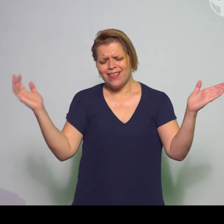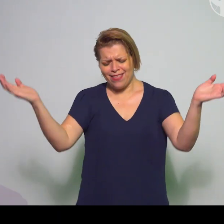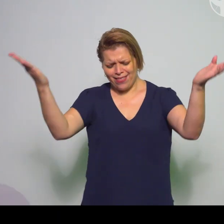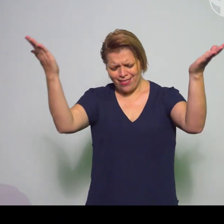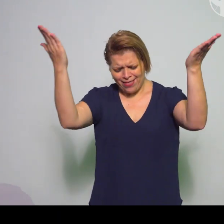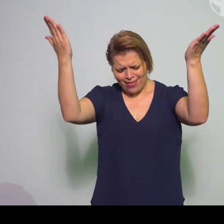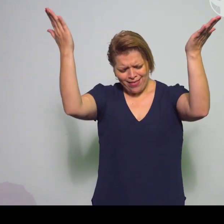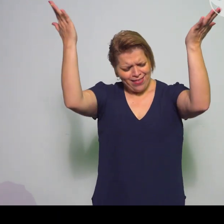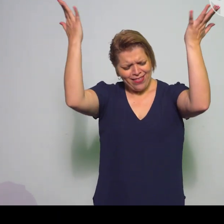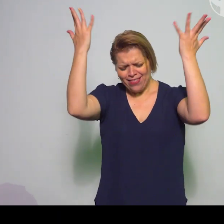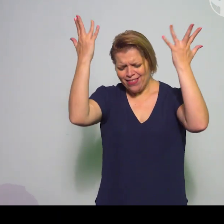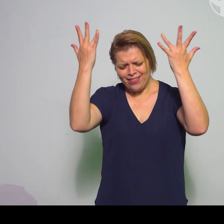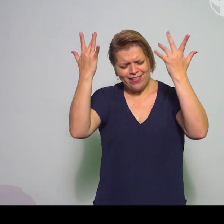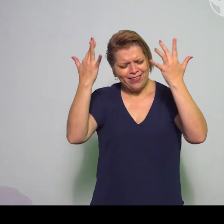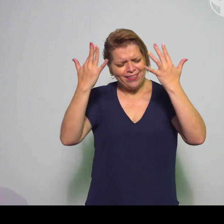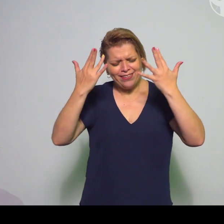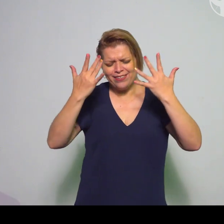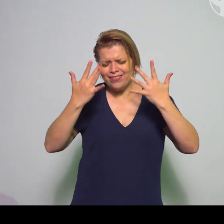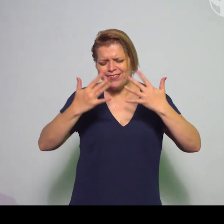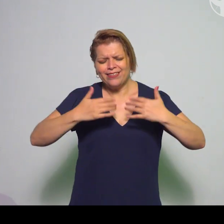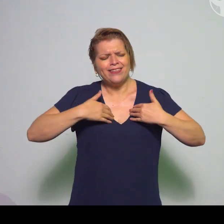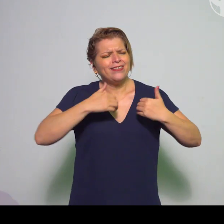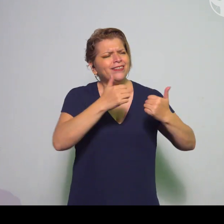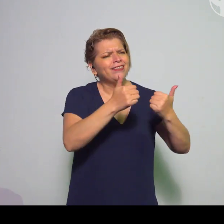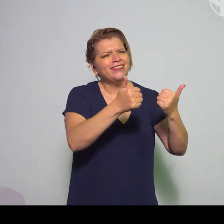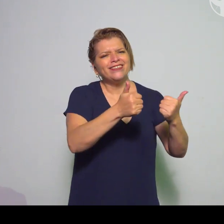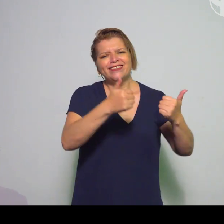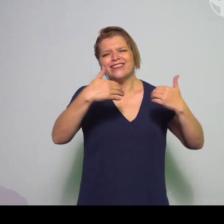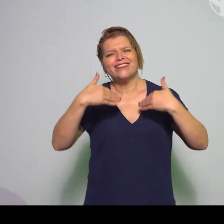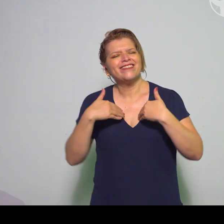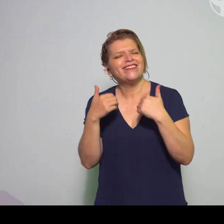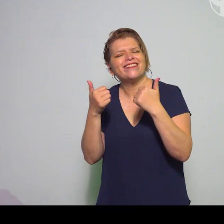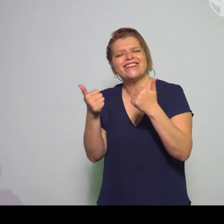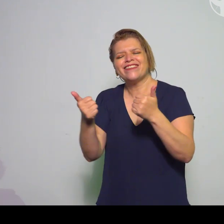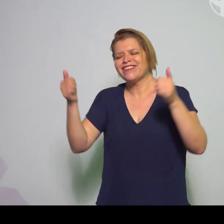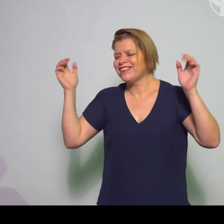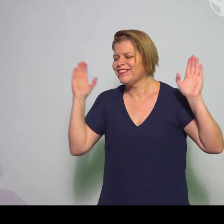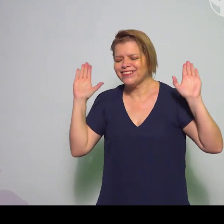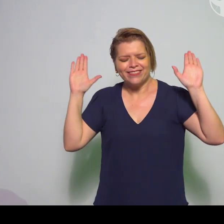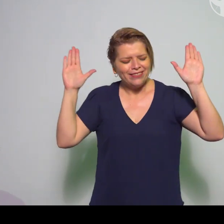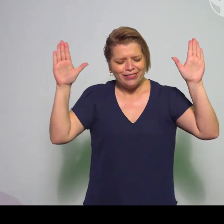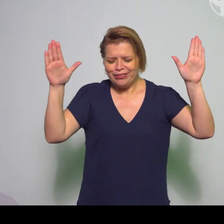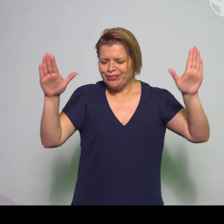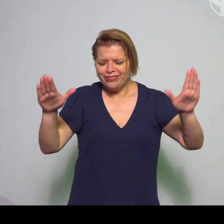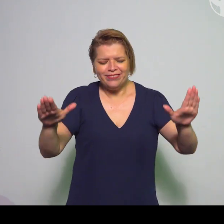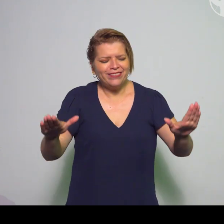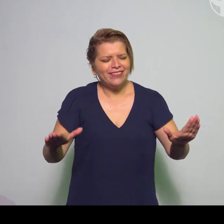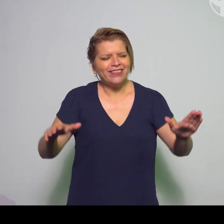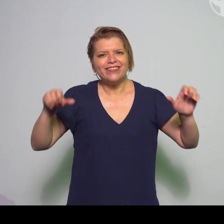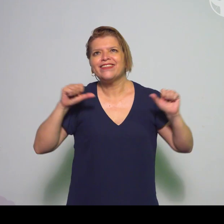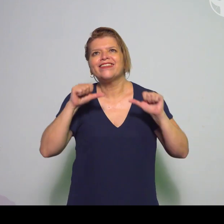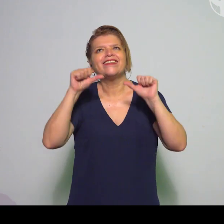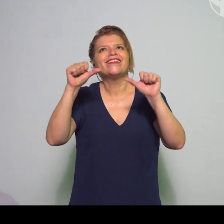trae sanidad, te adoraré,